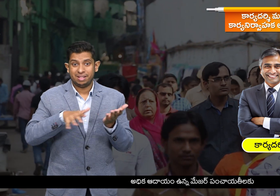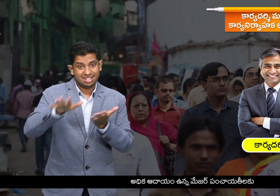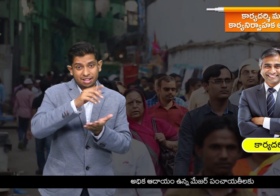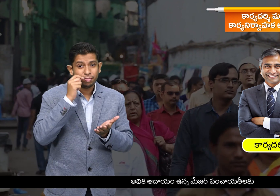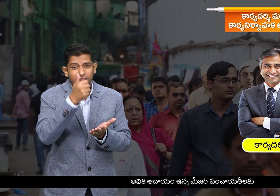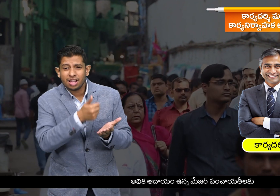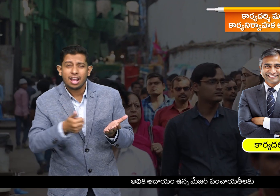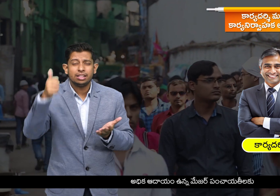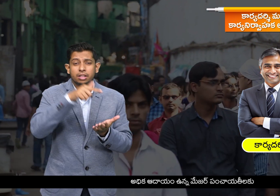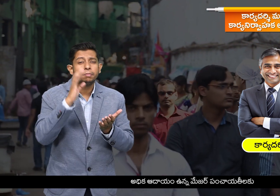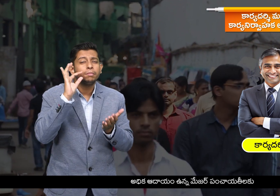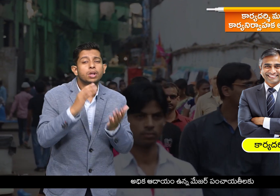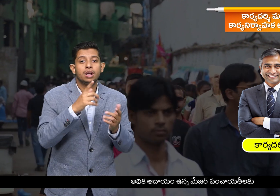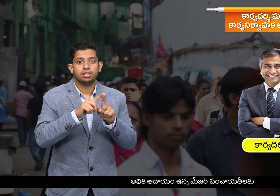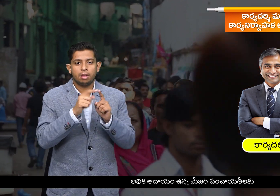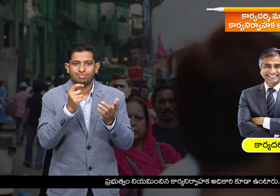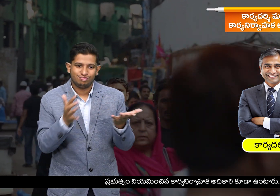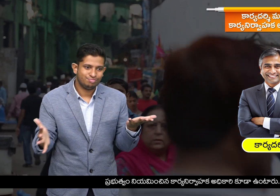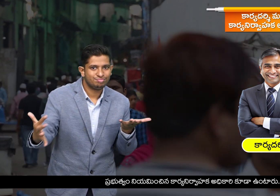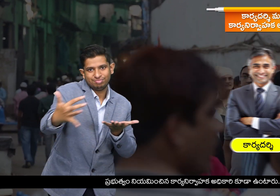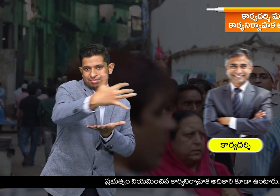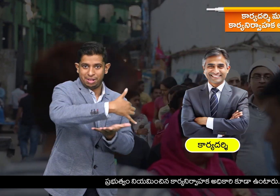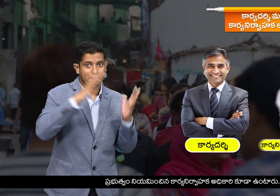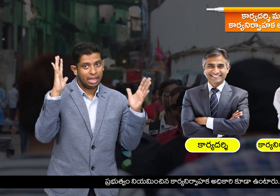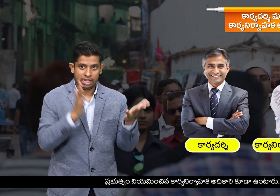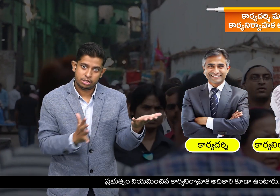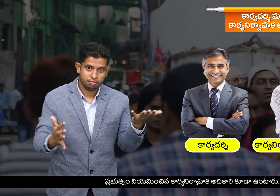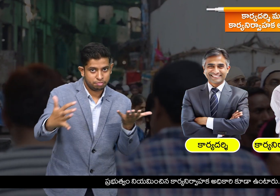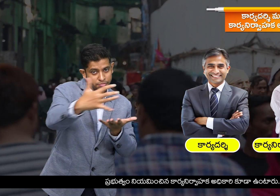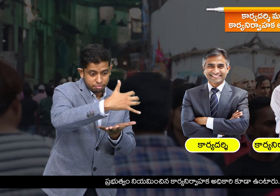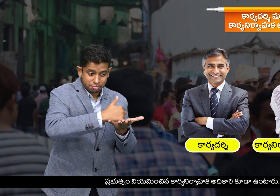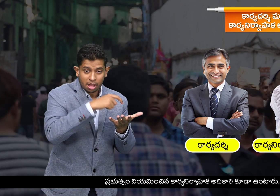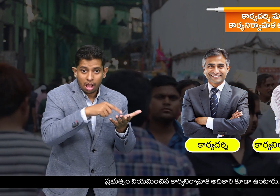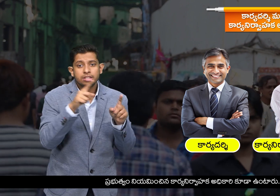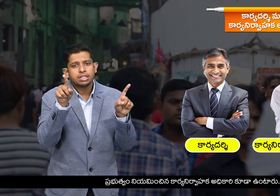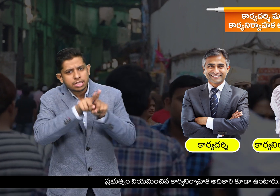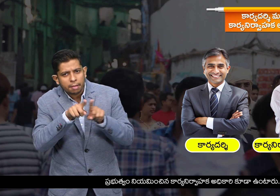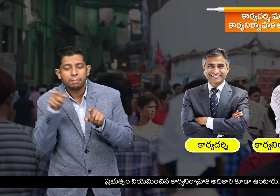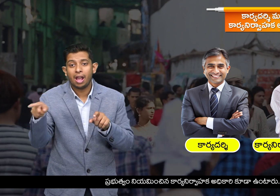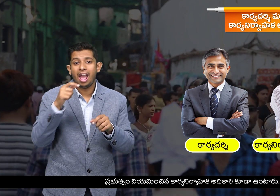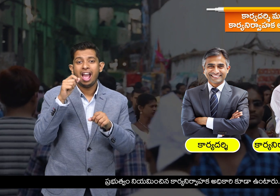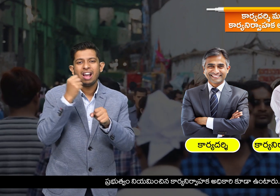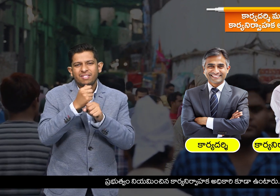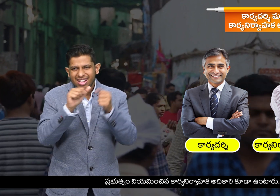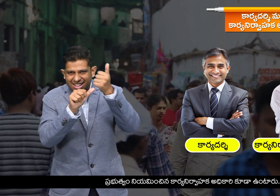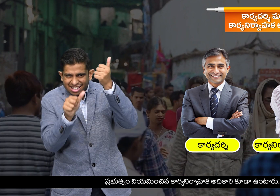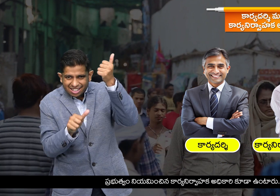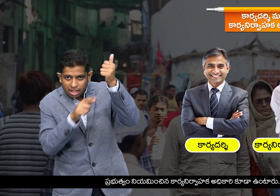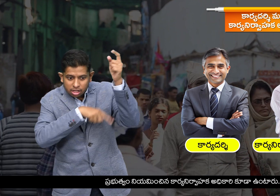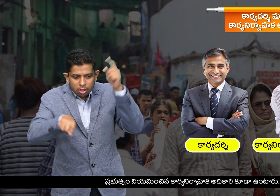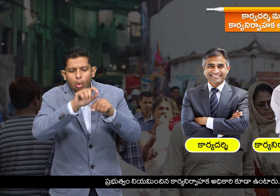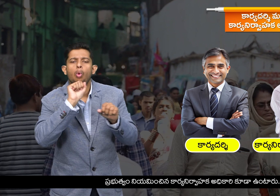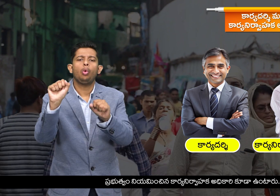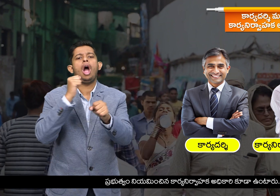అధిక ఆదాయం ఉన్న మేజర్ పంచాయతీలకు ప్రభుత్వం నియమించిన కార్యనిర్వాహక అధికారి కూడా ఉంటారు.